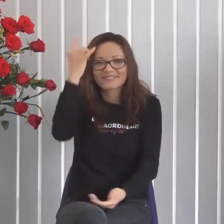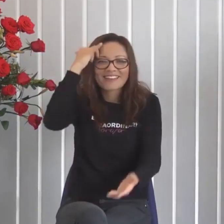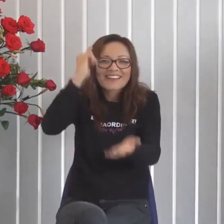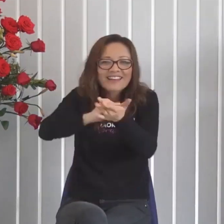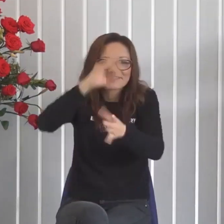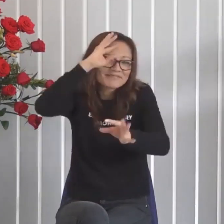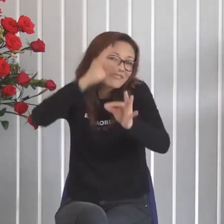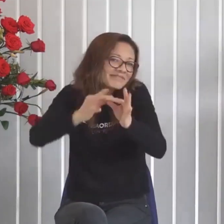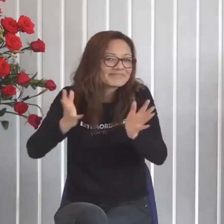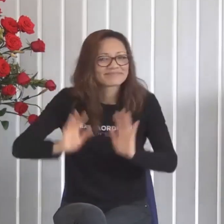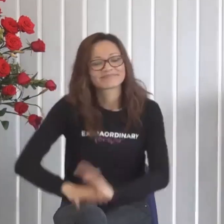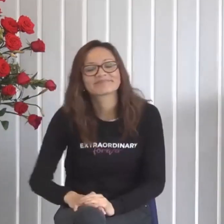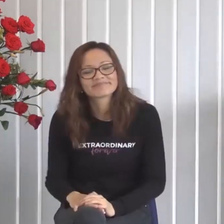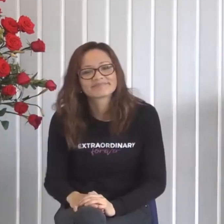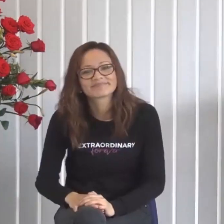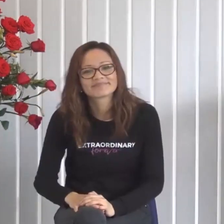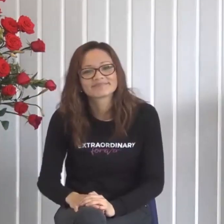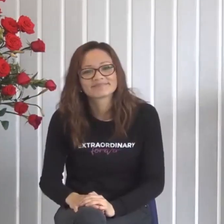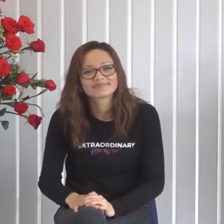La fe.